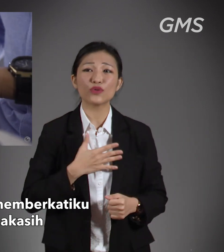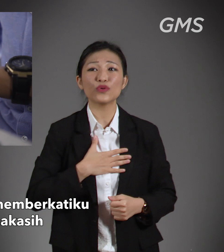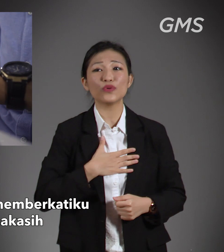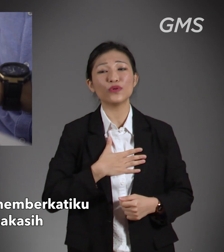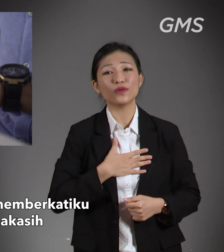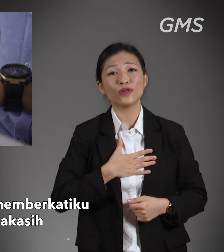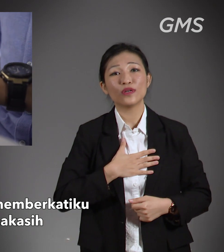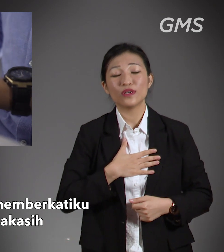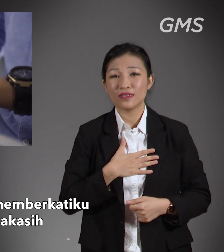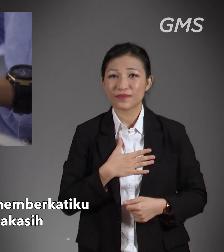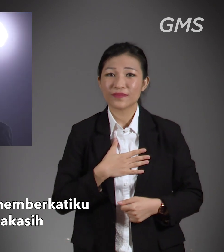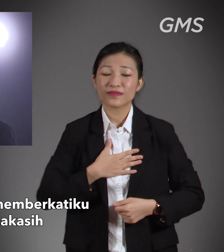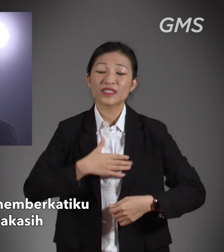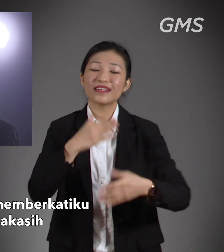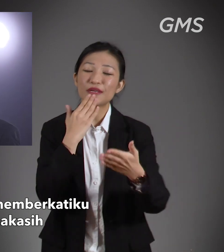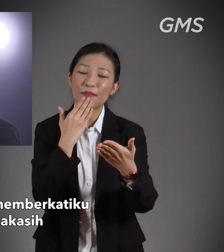memberkatiku.